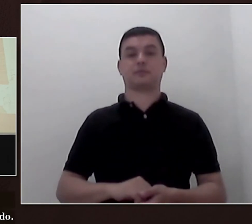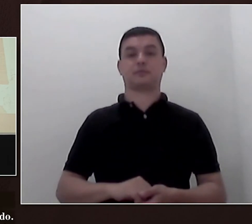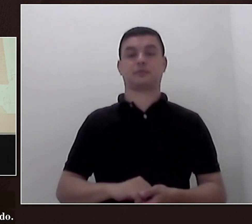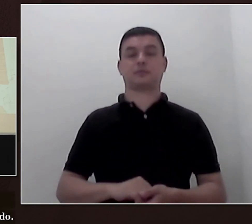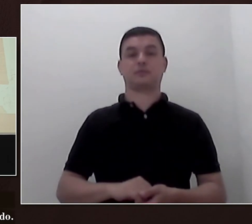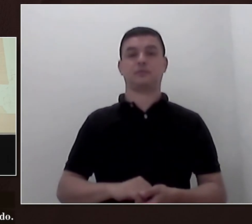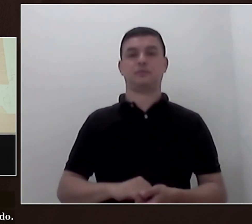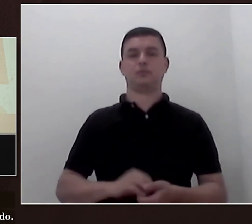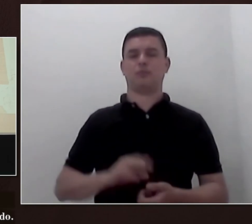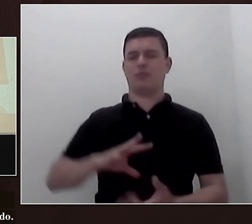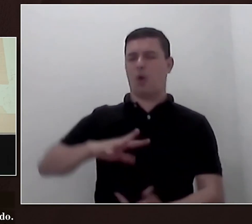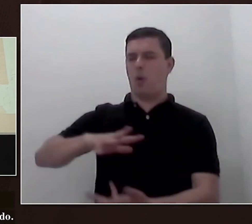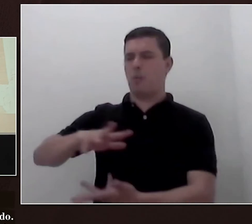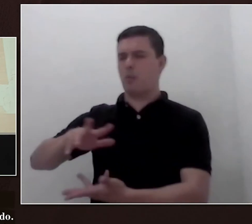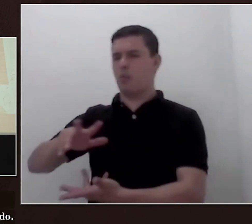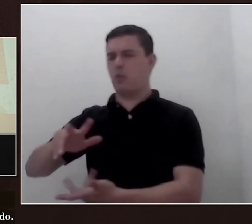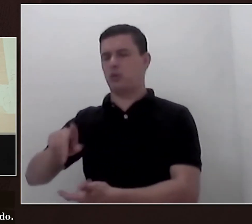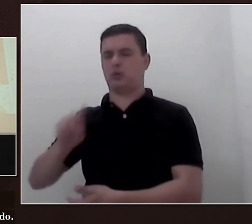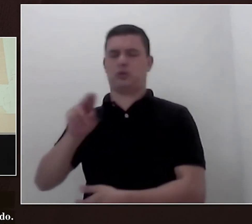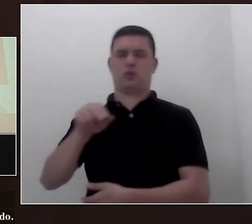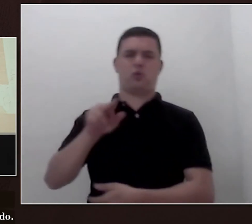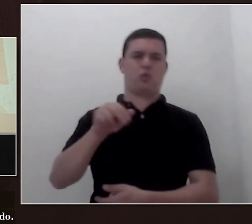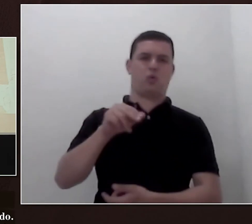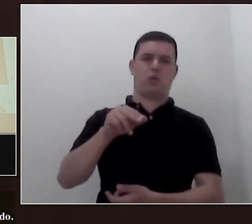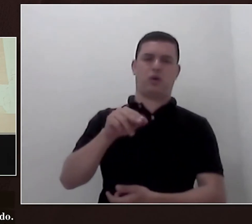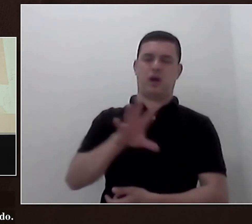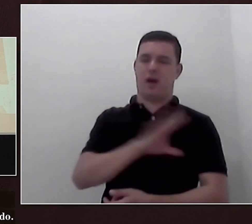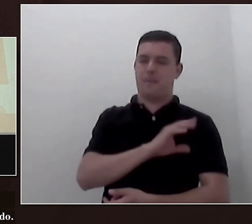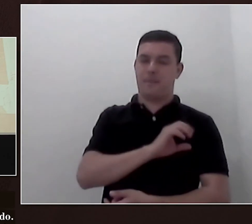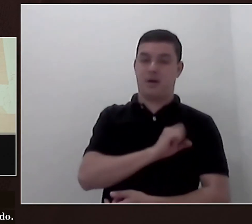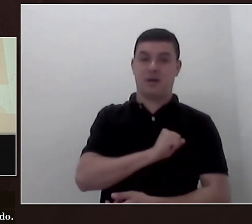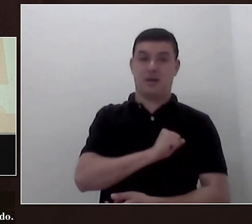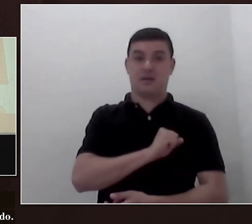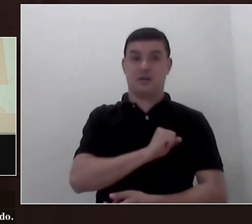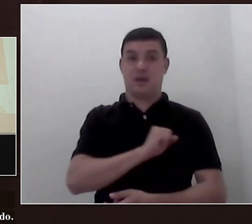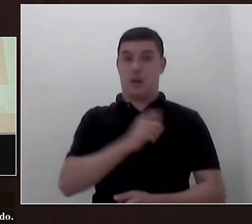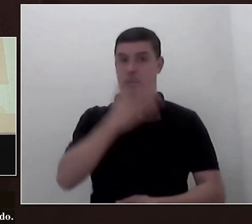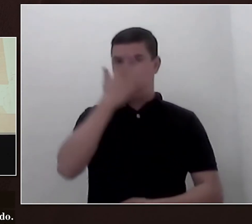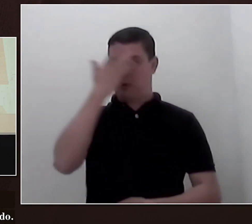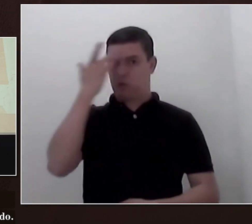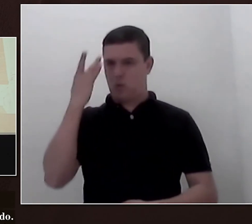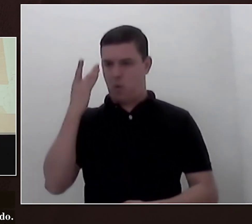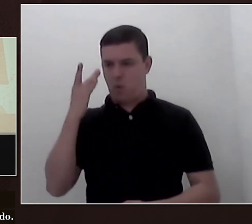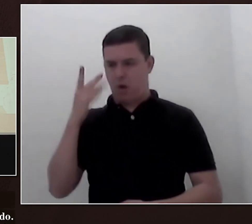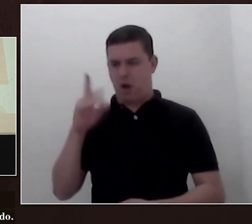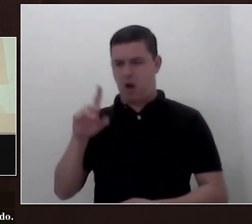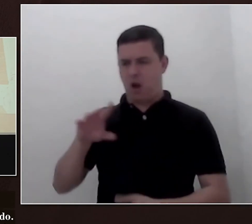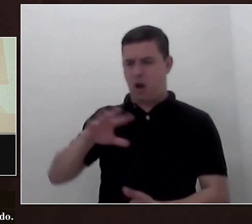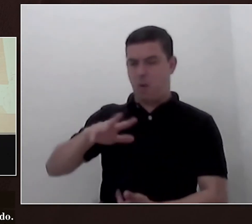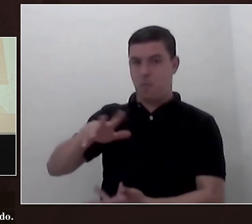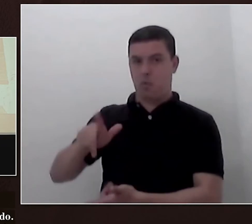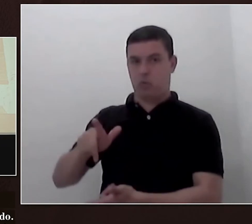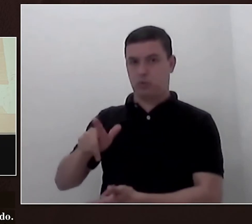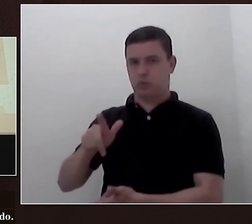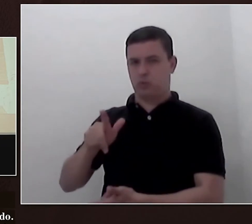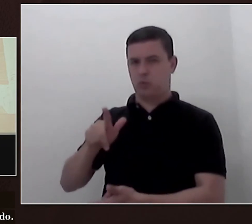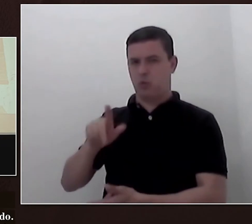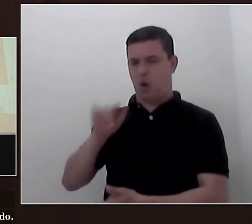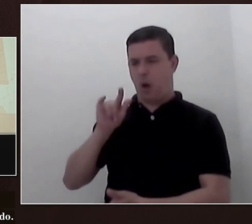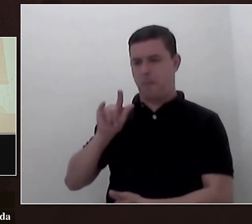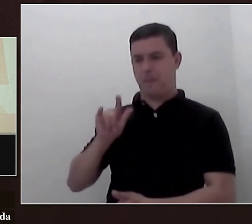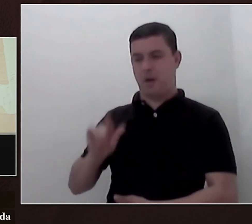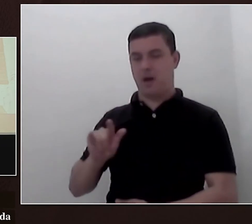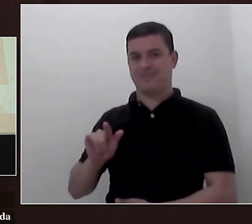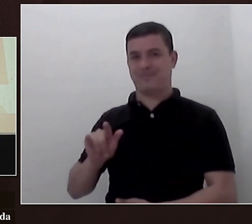mundo, nem as coisas que há no mundo. Se alguém amar o mundo, o amor do Pai não está nele.